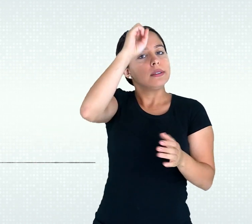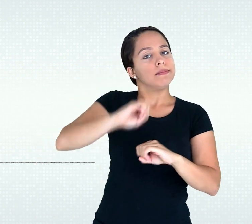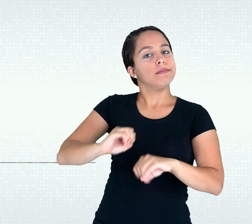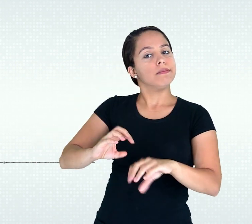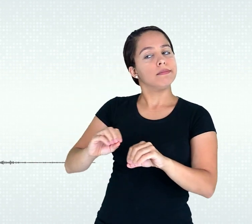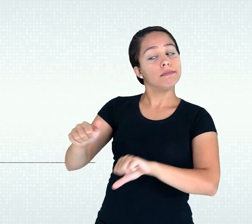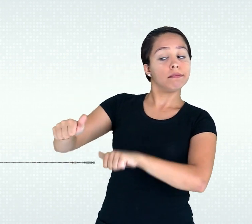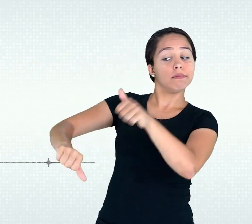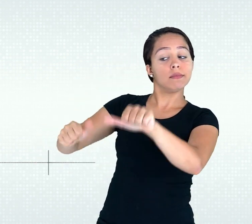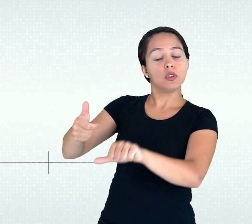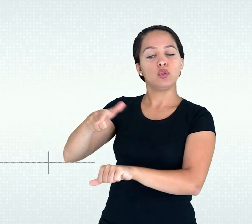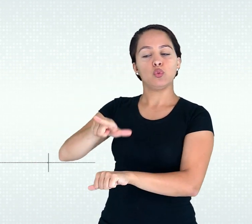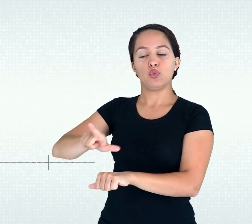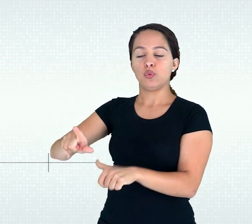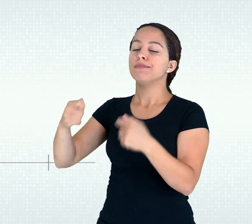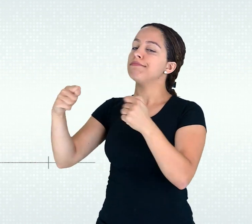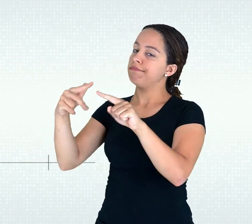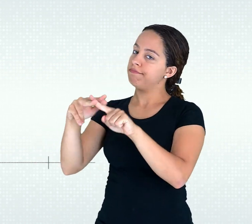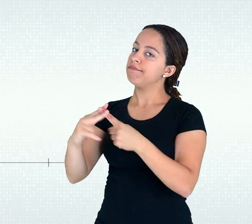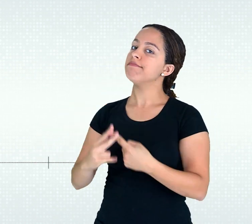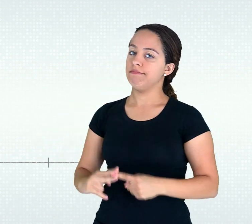do processo